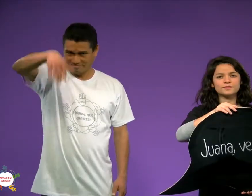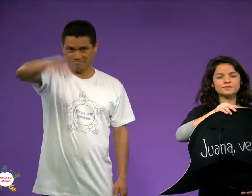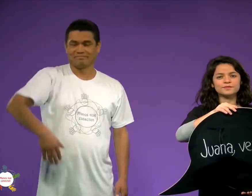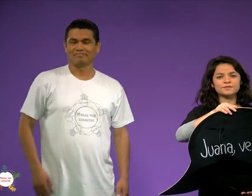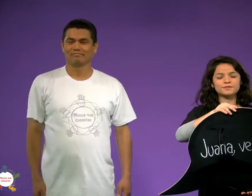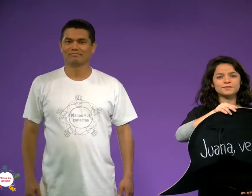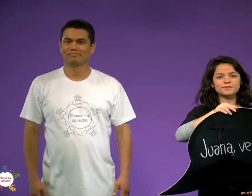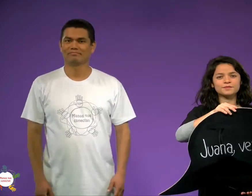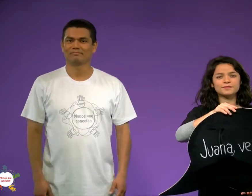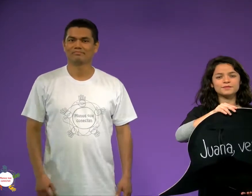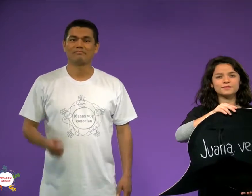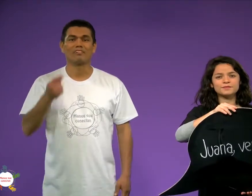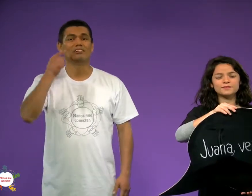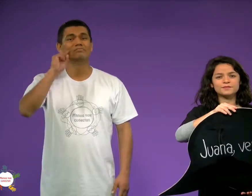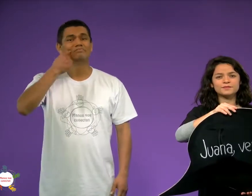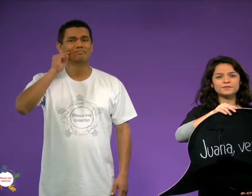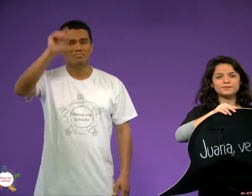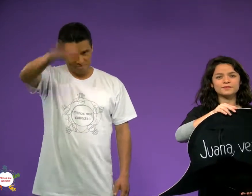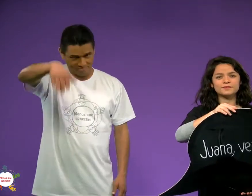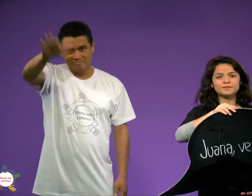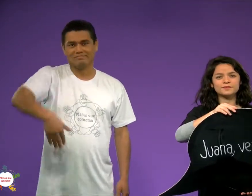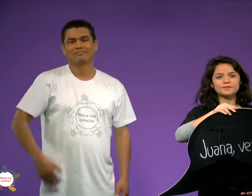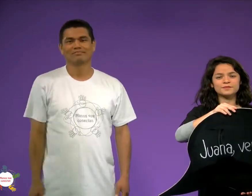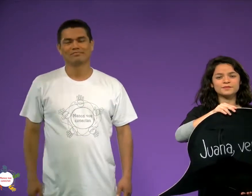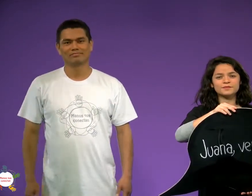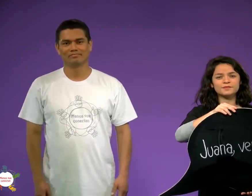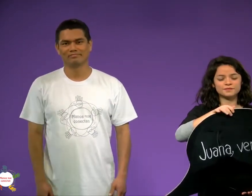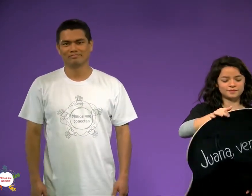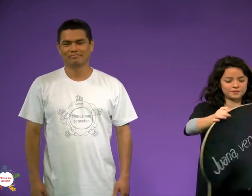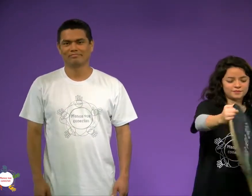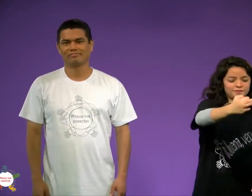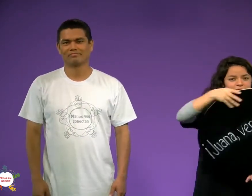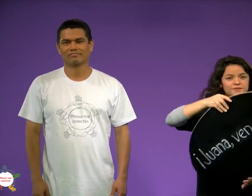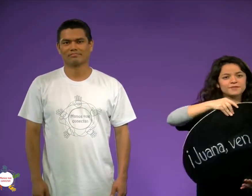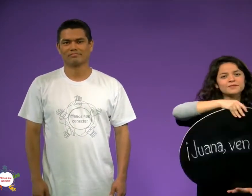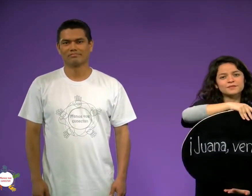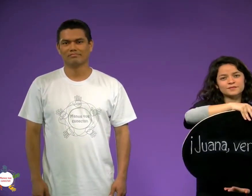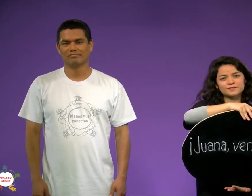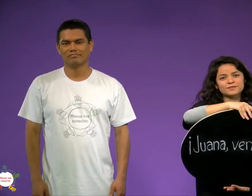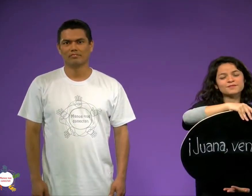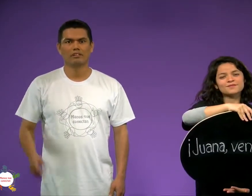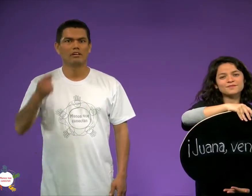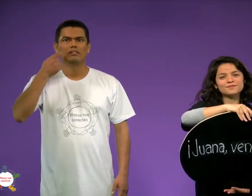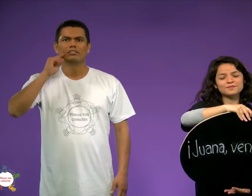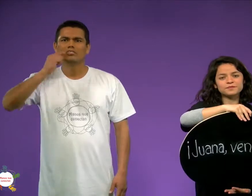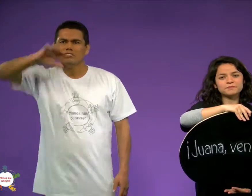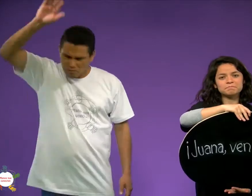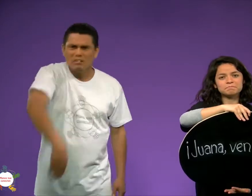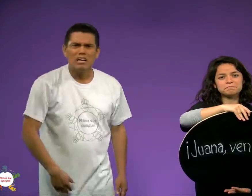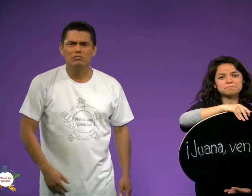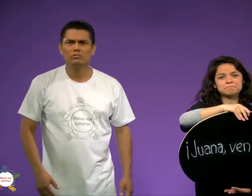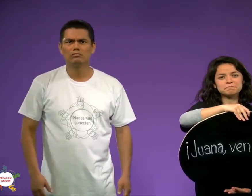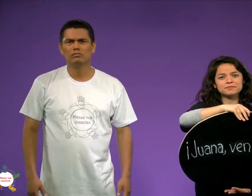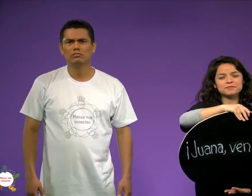Juana, ven acá. Juana, ven acá. Juana, ven acá.